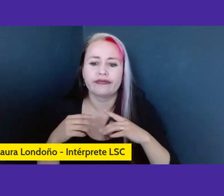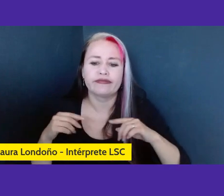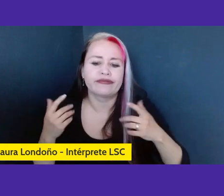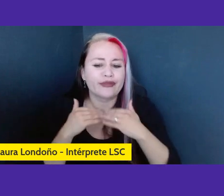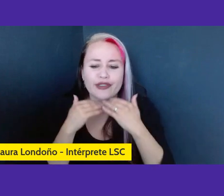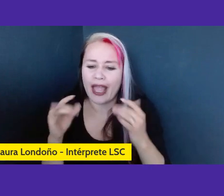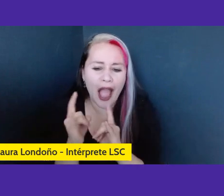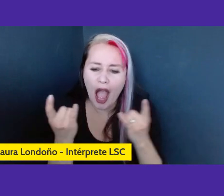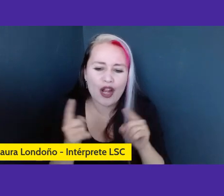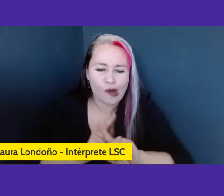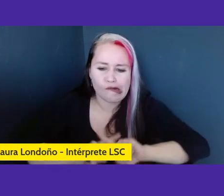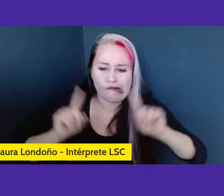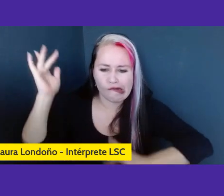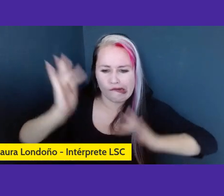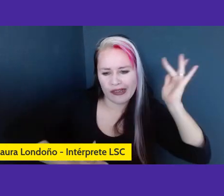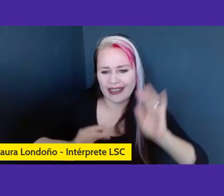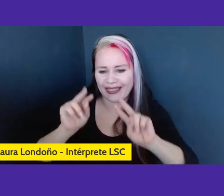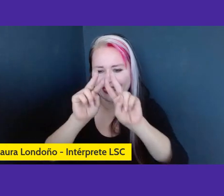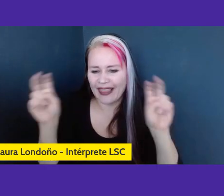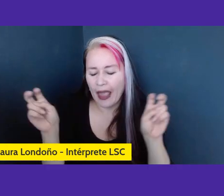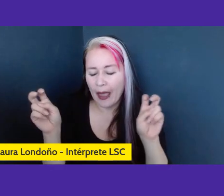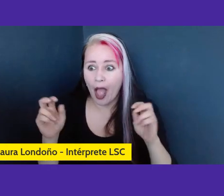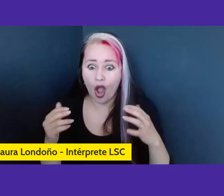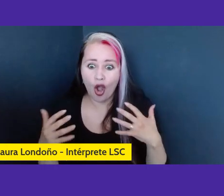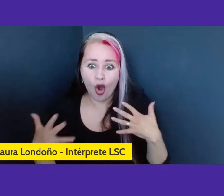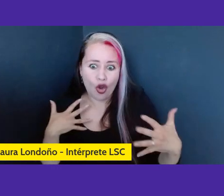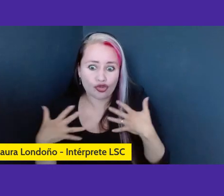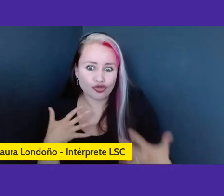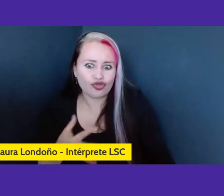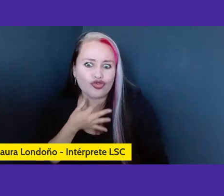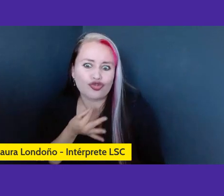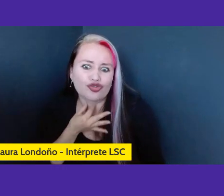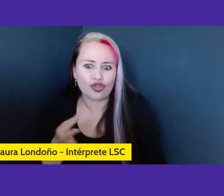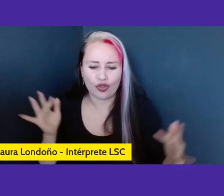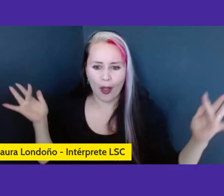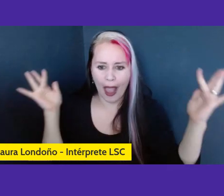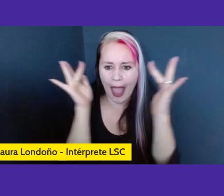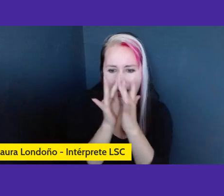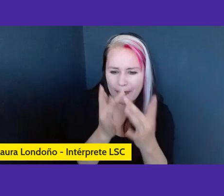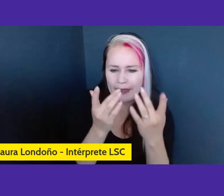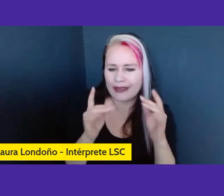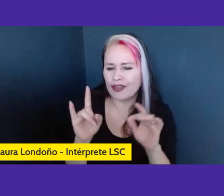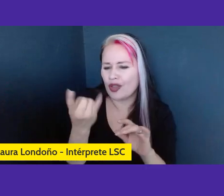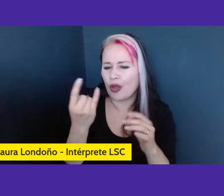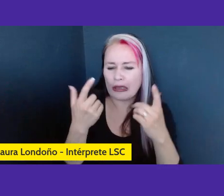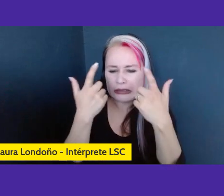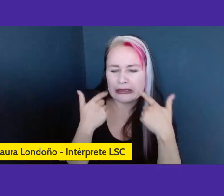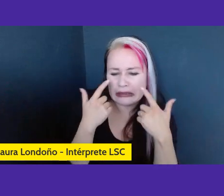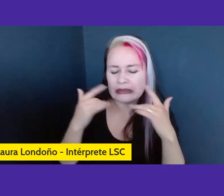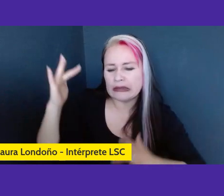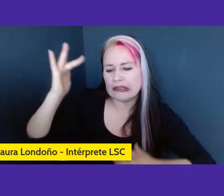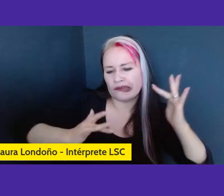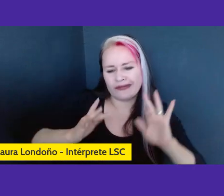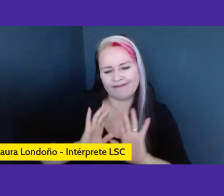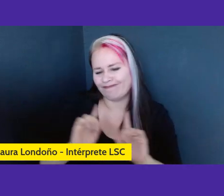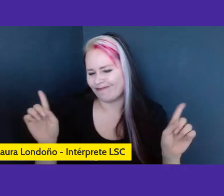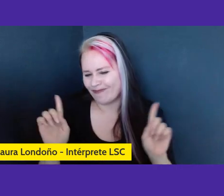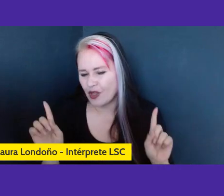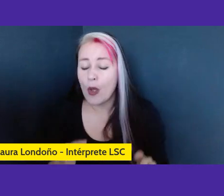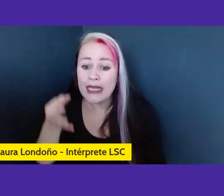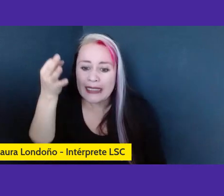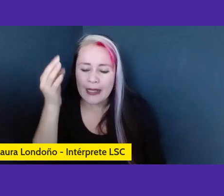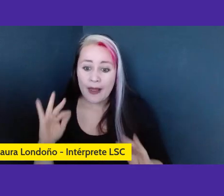ir analizando qué contenido uno tiene y a qué festivales se apunta. Siempre es importante ir primero a